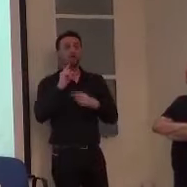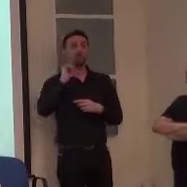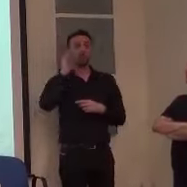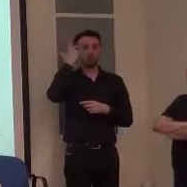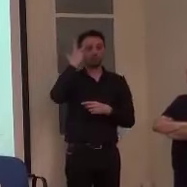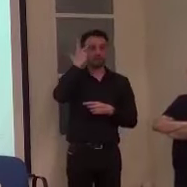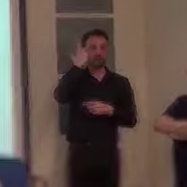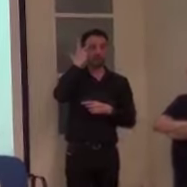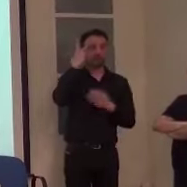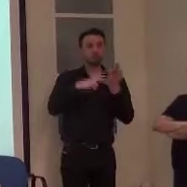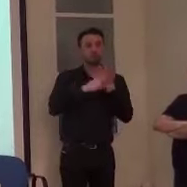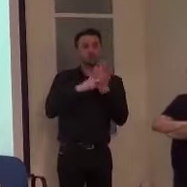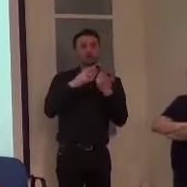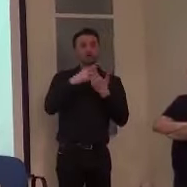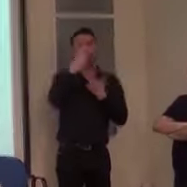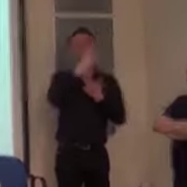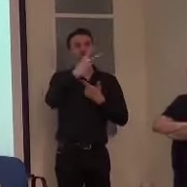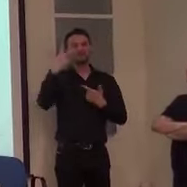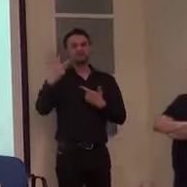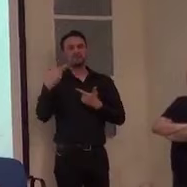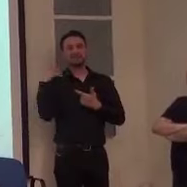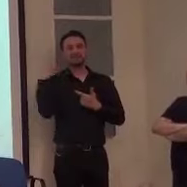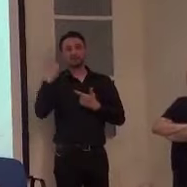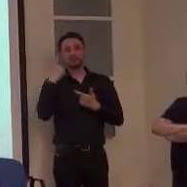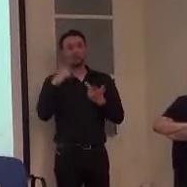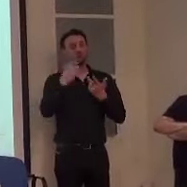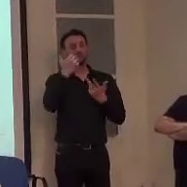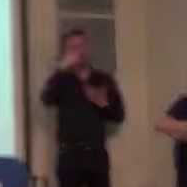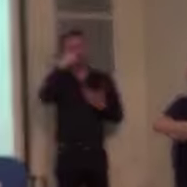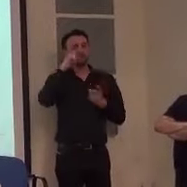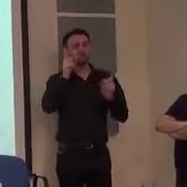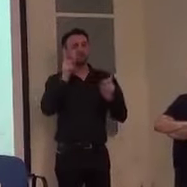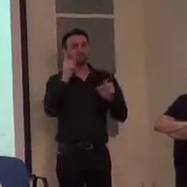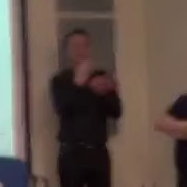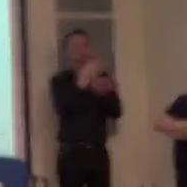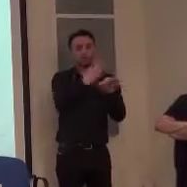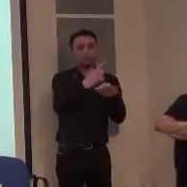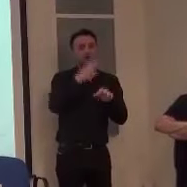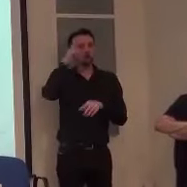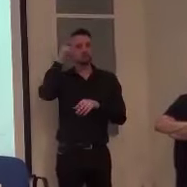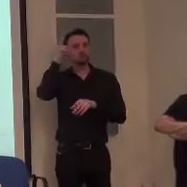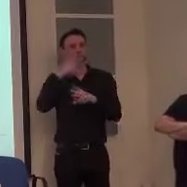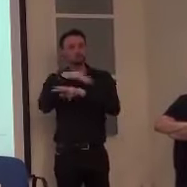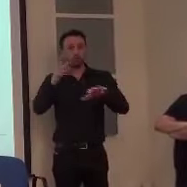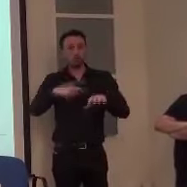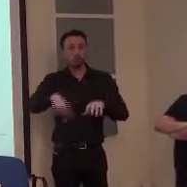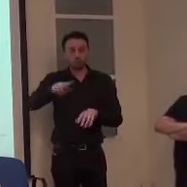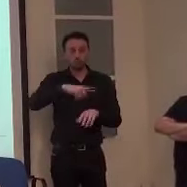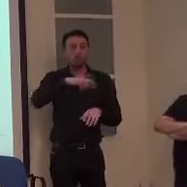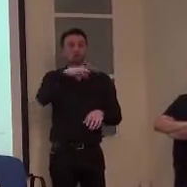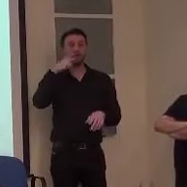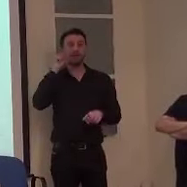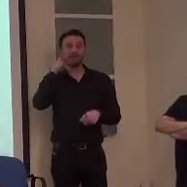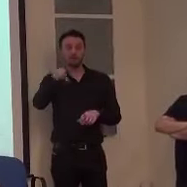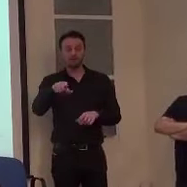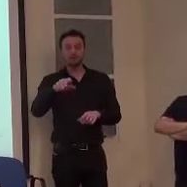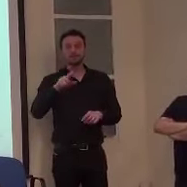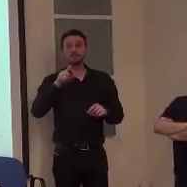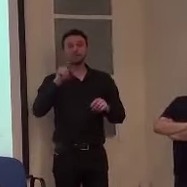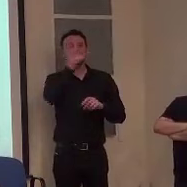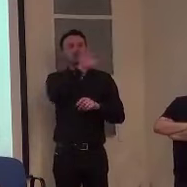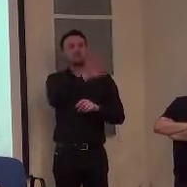23 directivos 67 200 del veterinario 88 alumnos o pp y